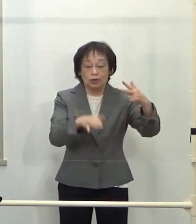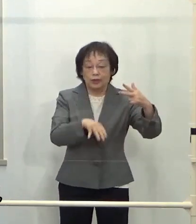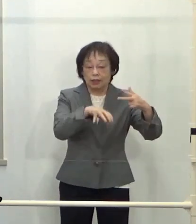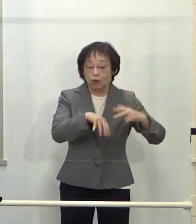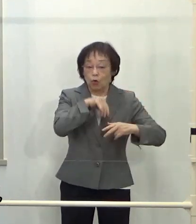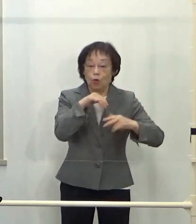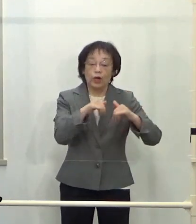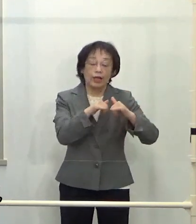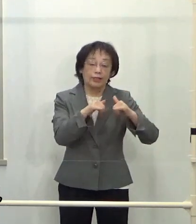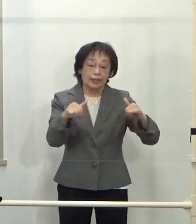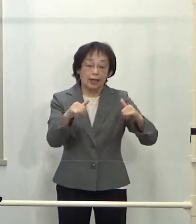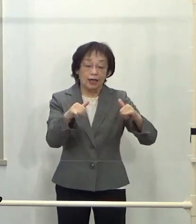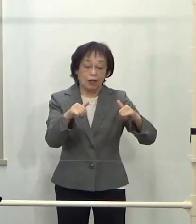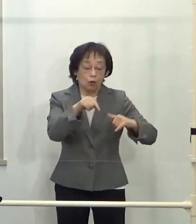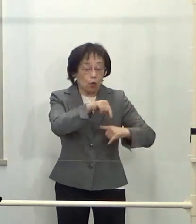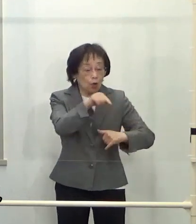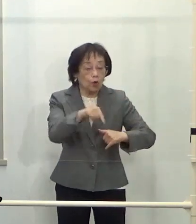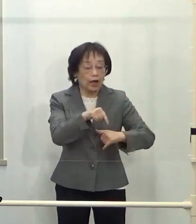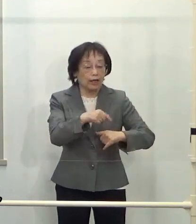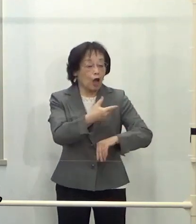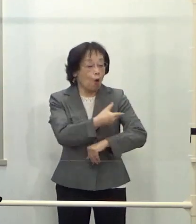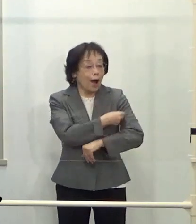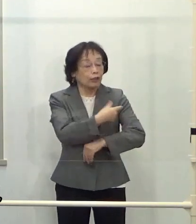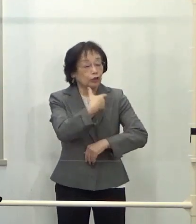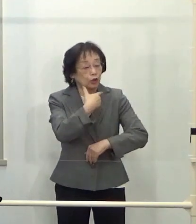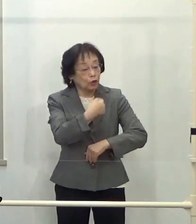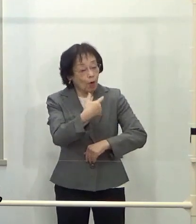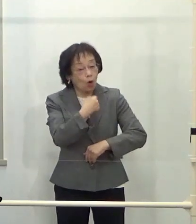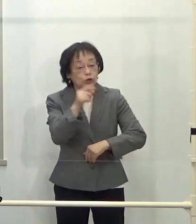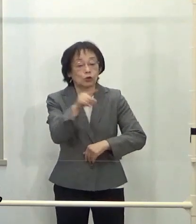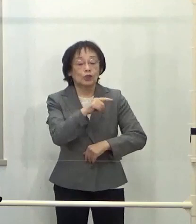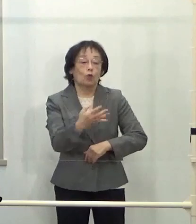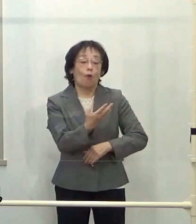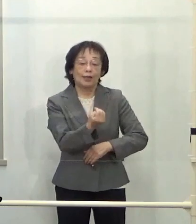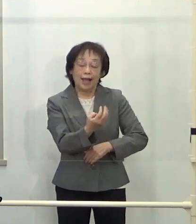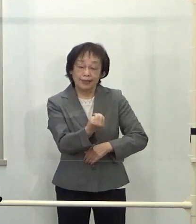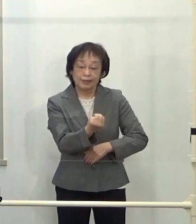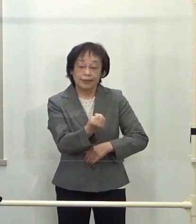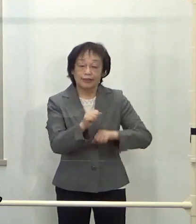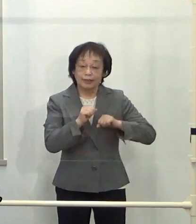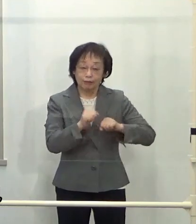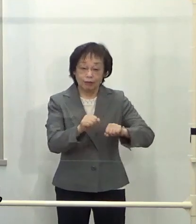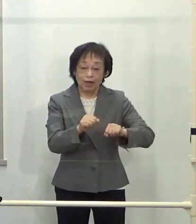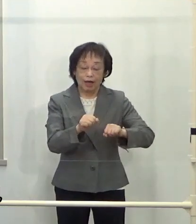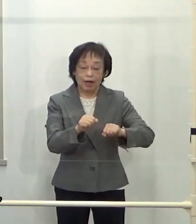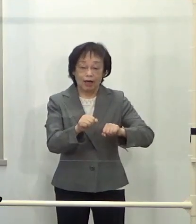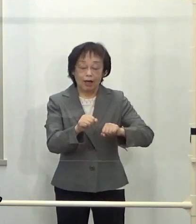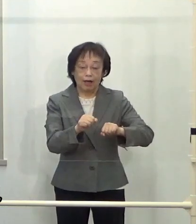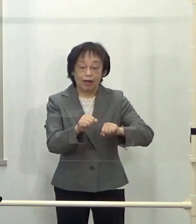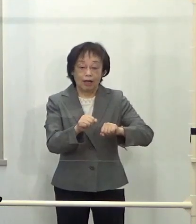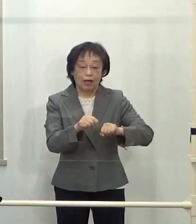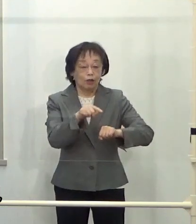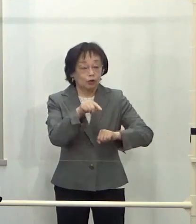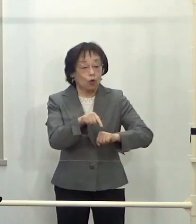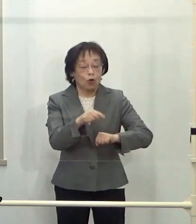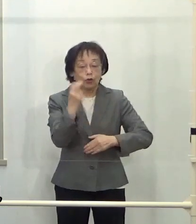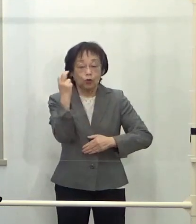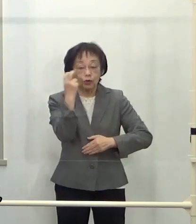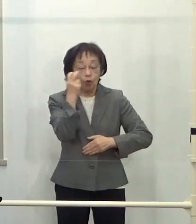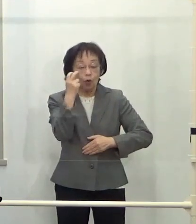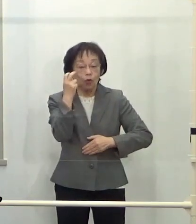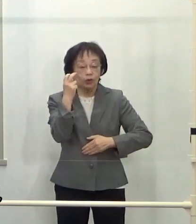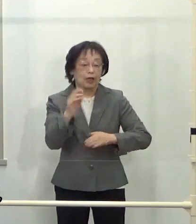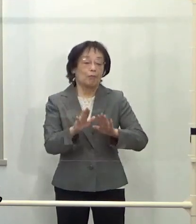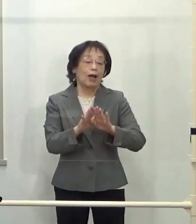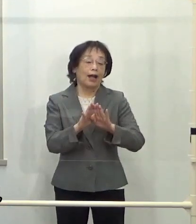そういうことを希望するかどうかと、何人、手を挙げるか、そういうことの調査を始めているという